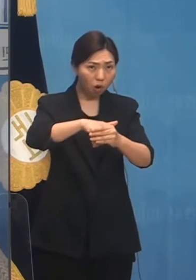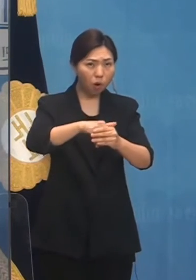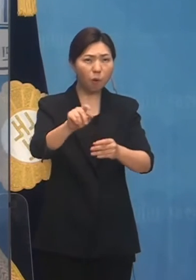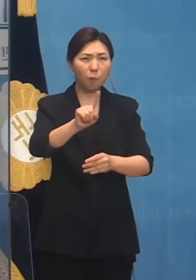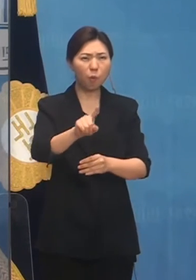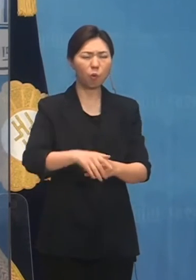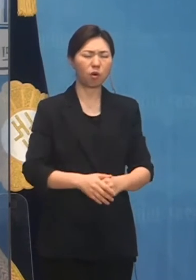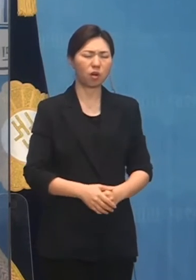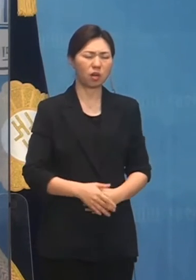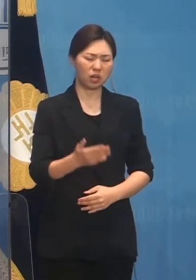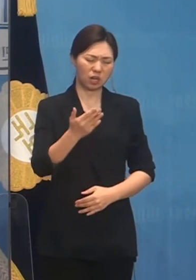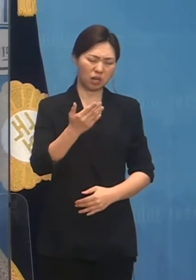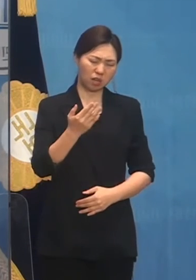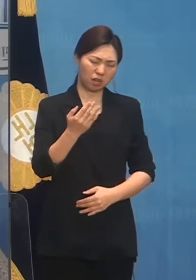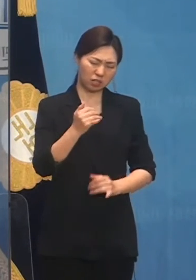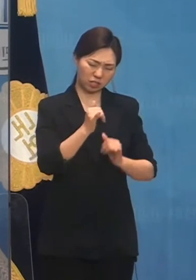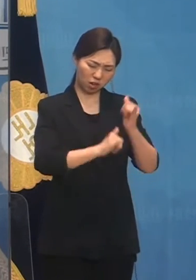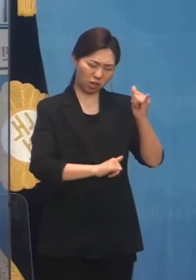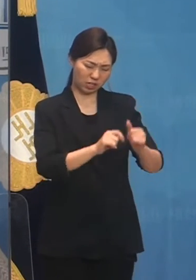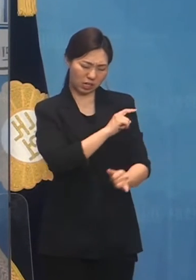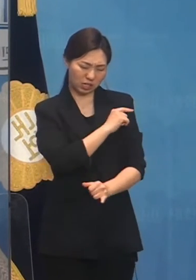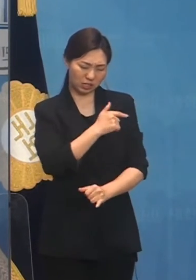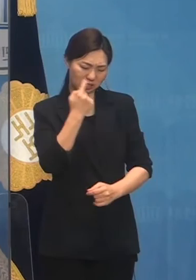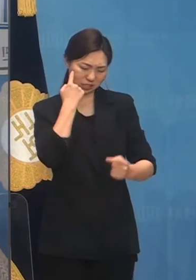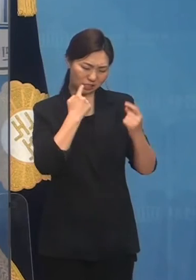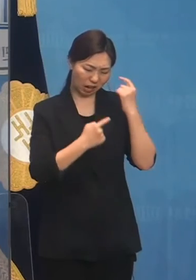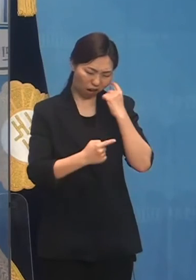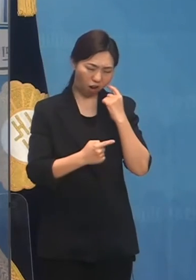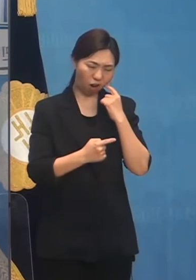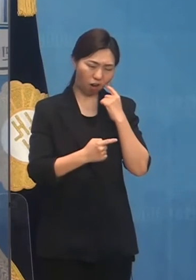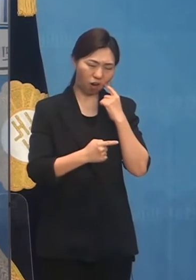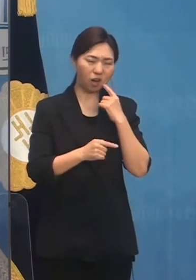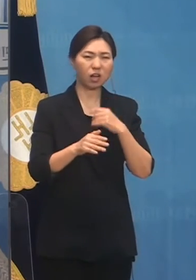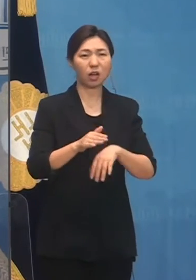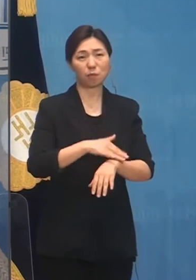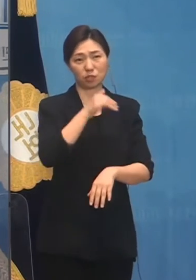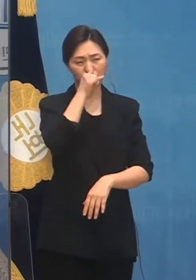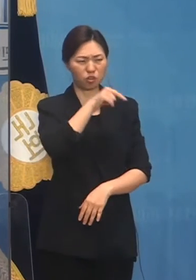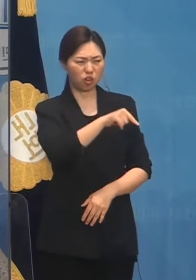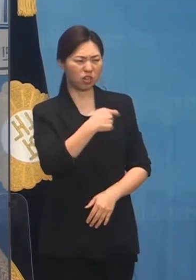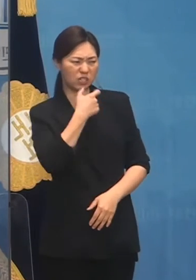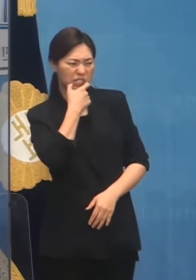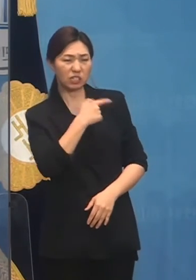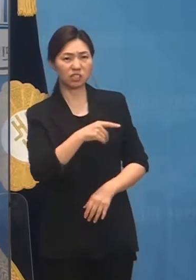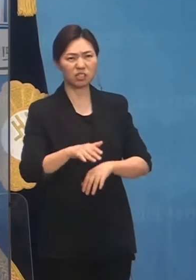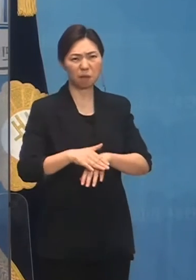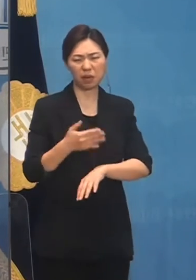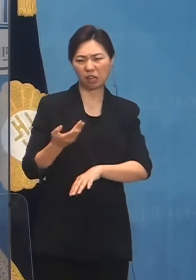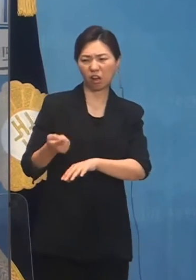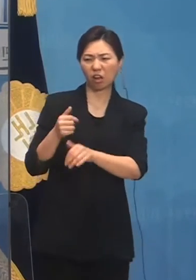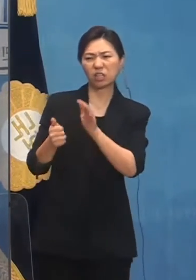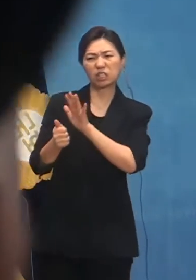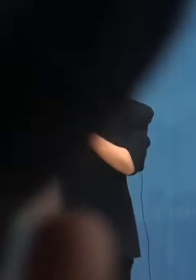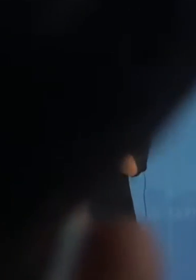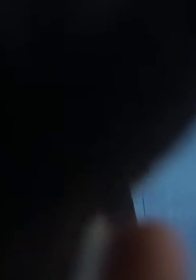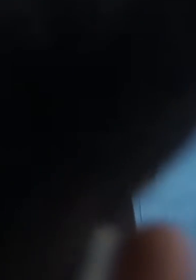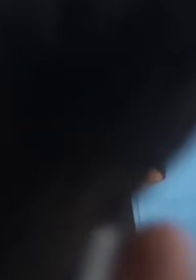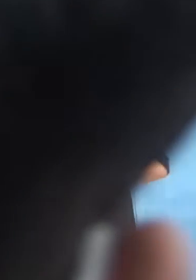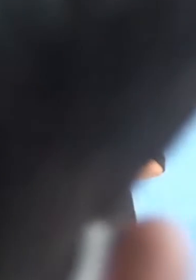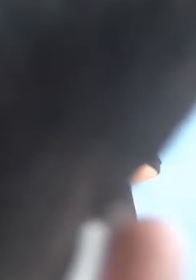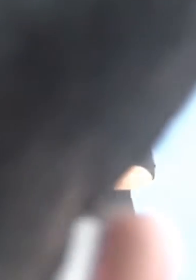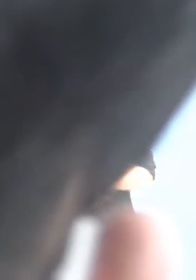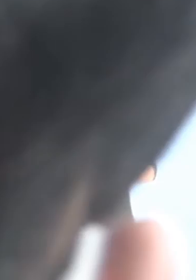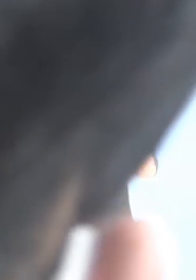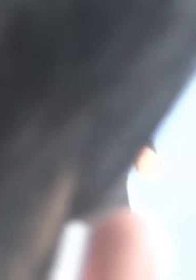많은 상처와 후유증을 남겼습니다. 누구에 반대하기 위해 누구를 찍어야 한다라는